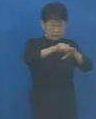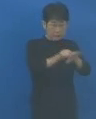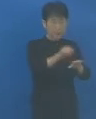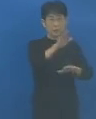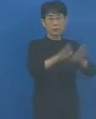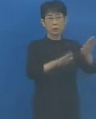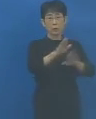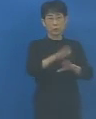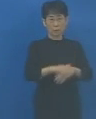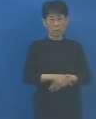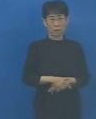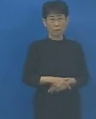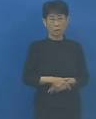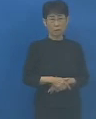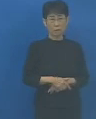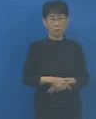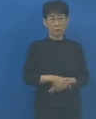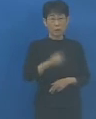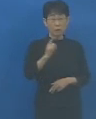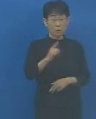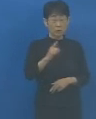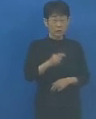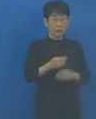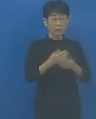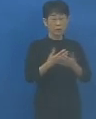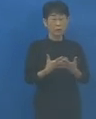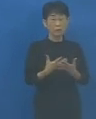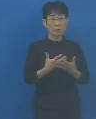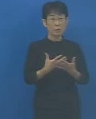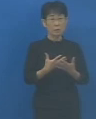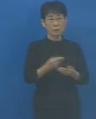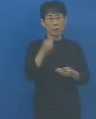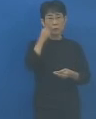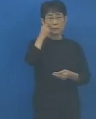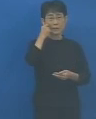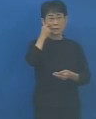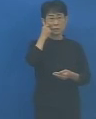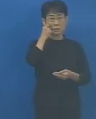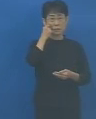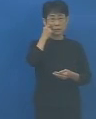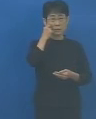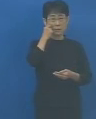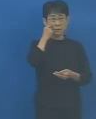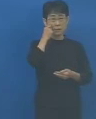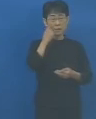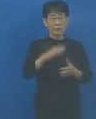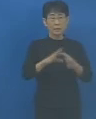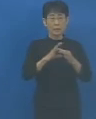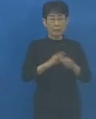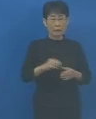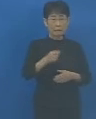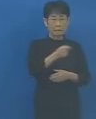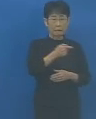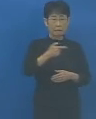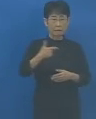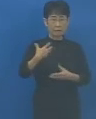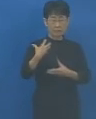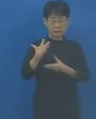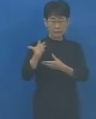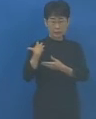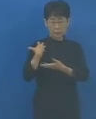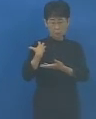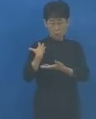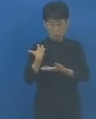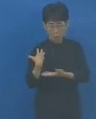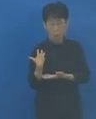まあ、一日たりとも、間を空けるわけにはいかない、そういう意味で、大変な重責とはなるわけで